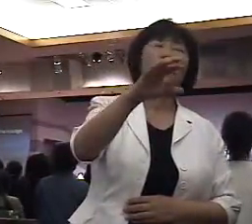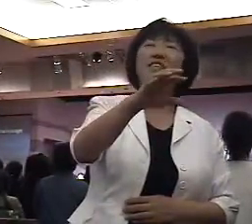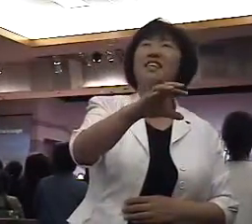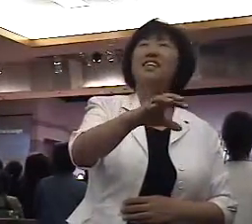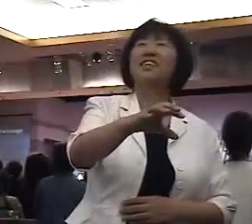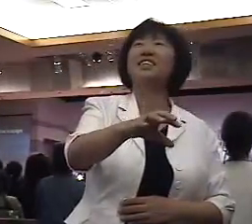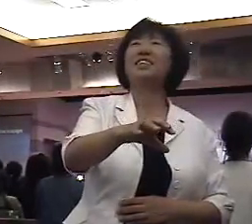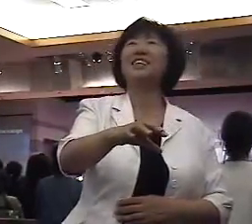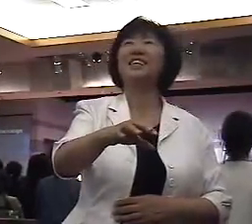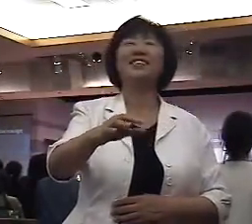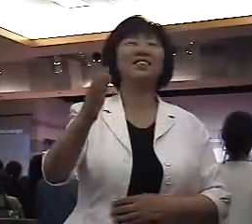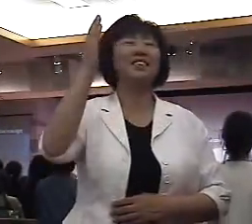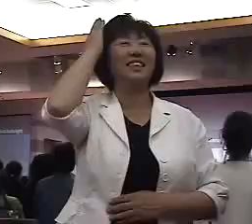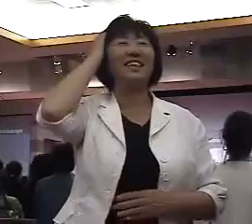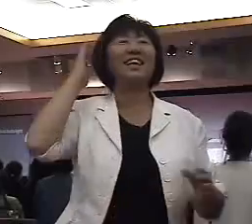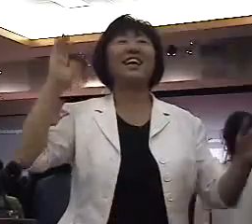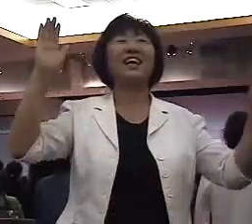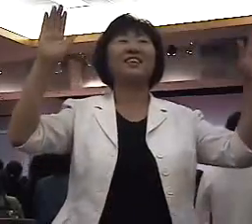이곳 어두운